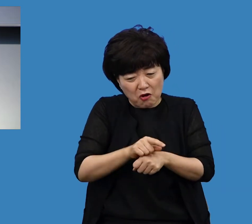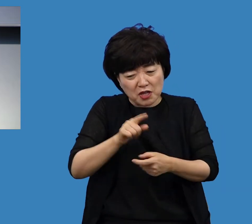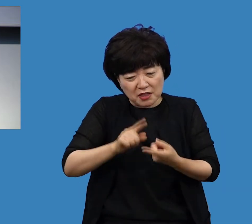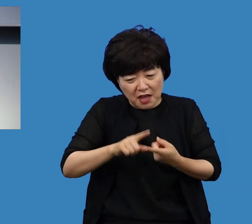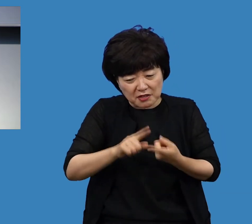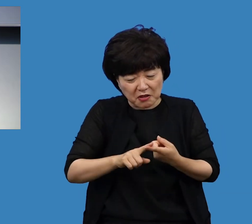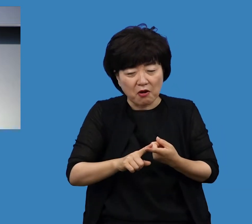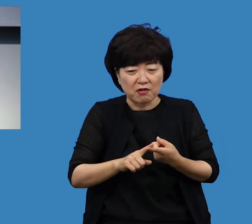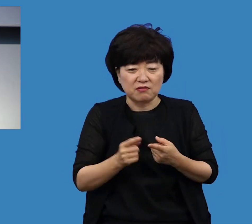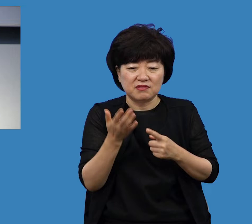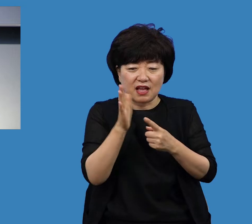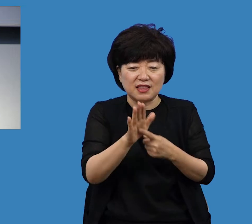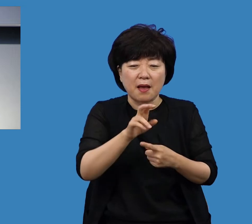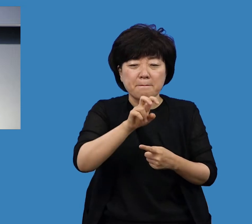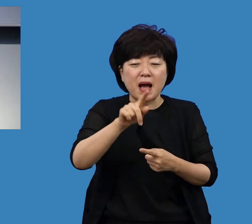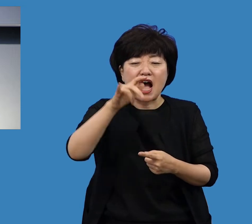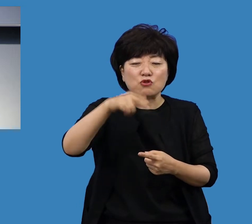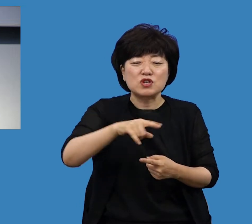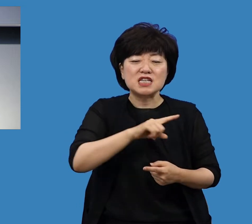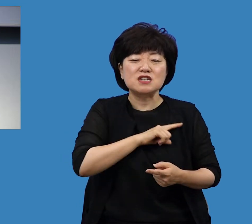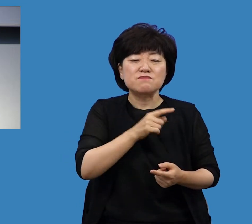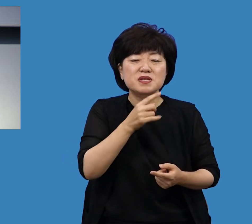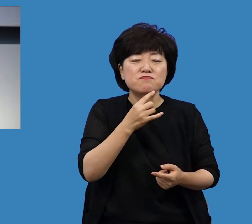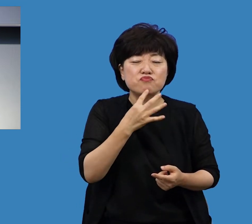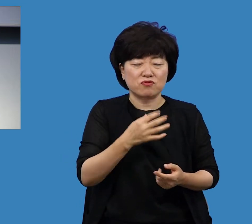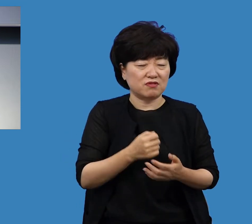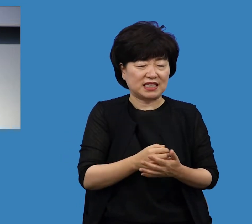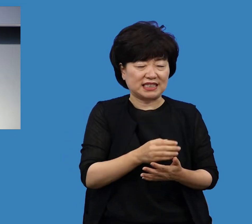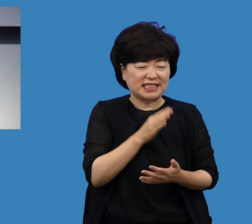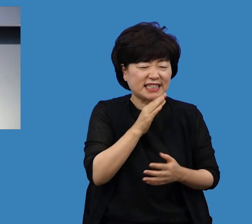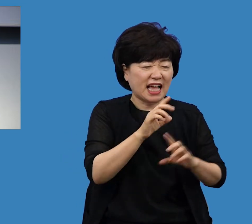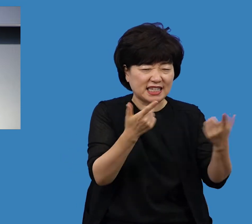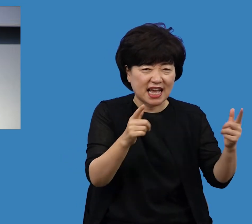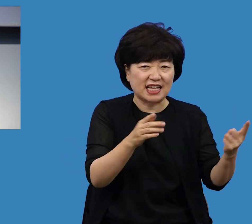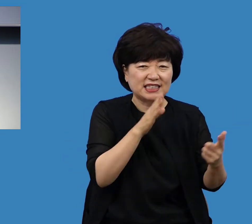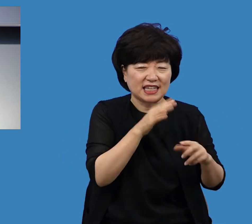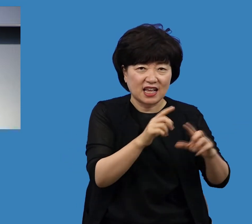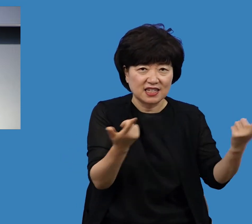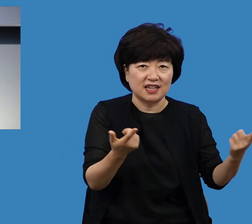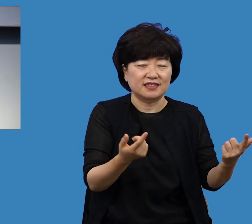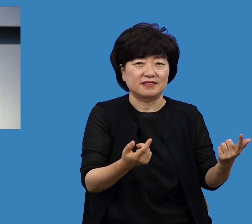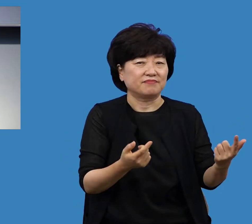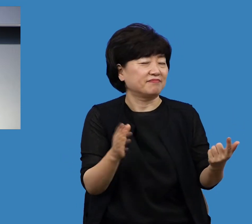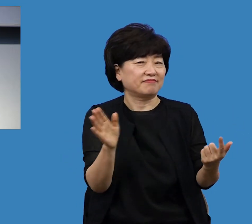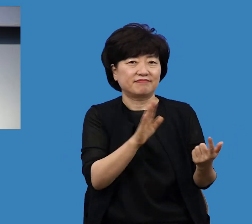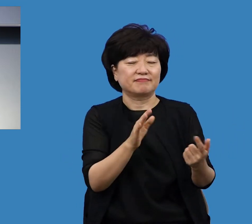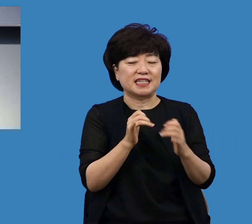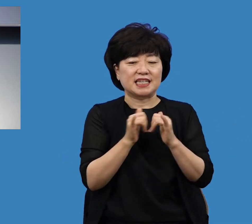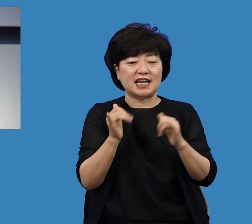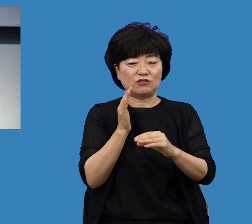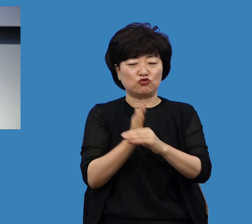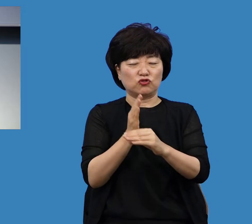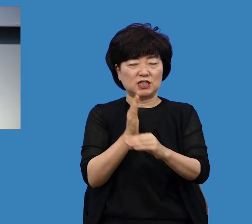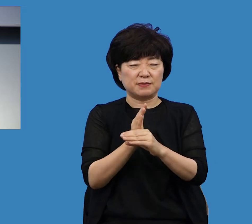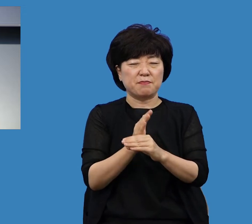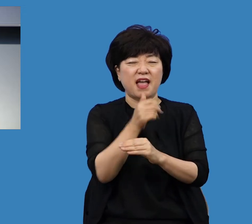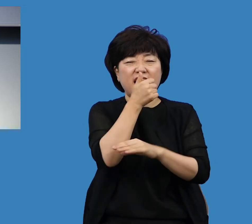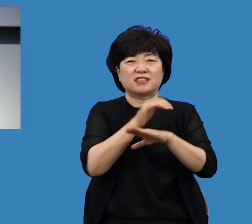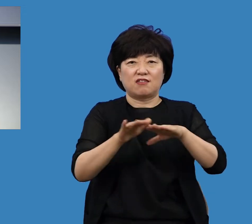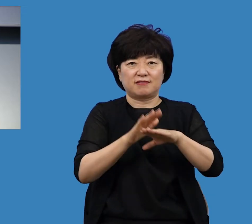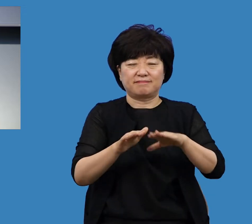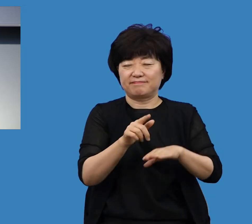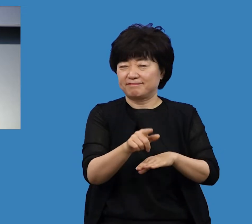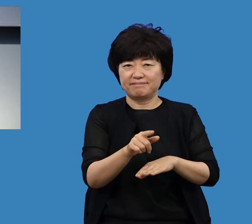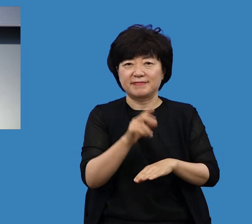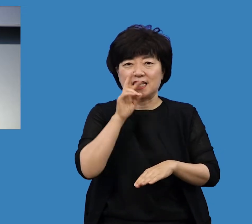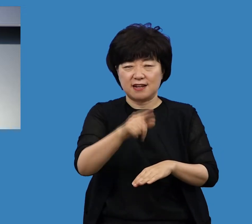그렇지 않습니다. 성경은 그렇게 얘기하고 있지 않아요. 그것은 인본주의적인 해석이고 성경은 성령 말고도 영적인 다른